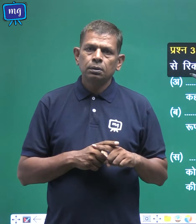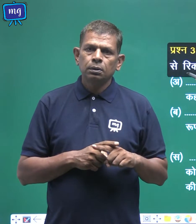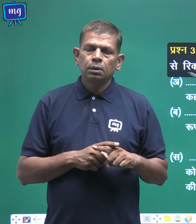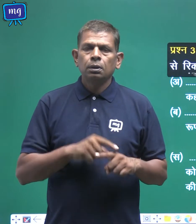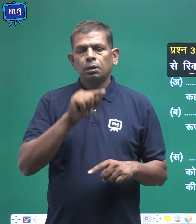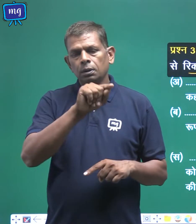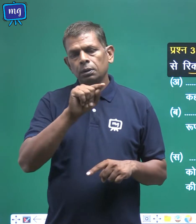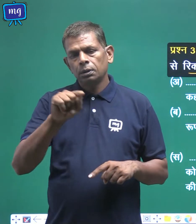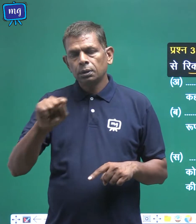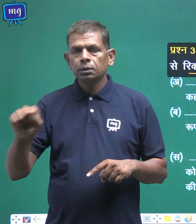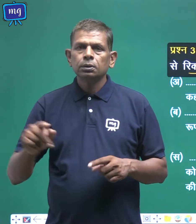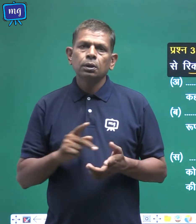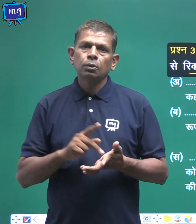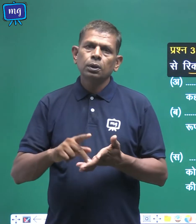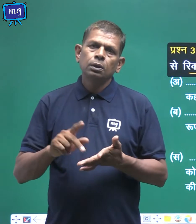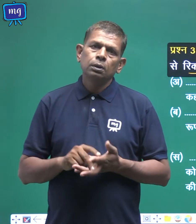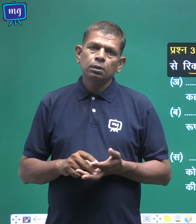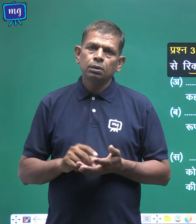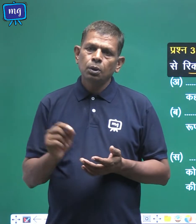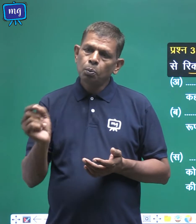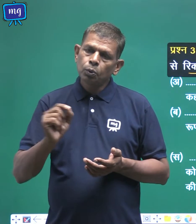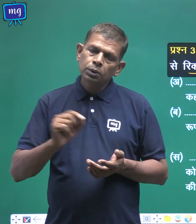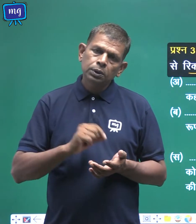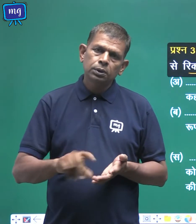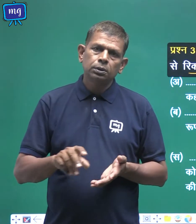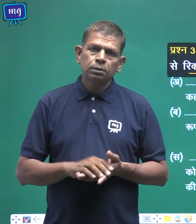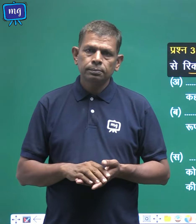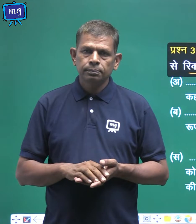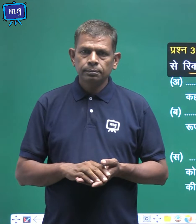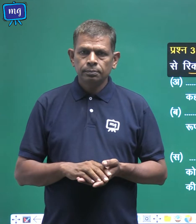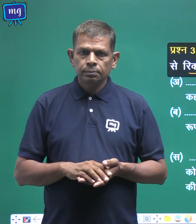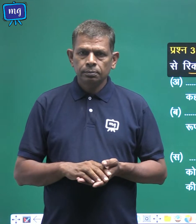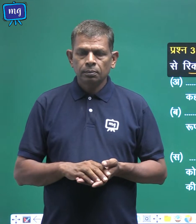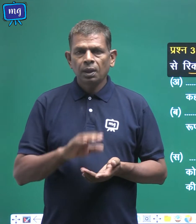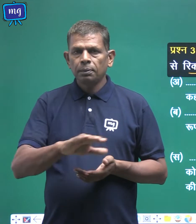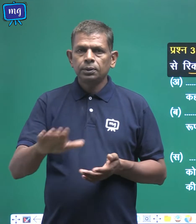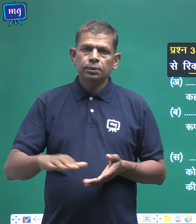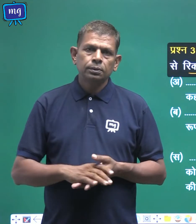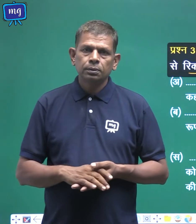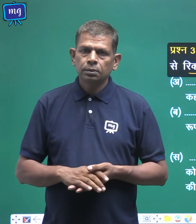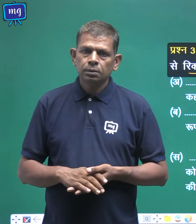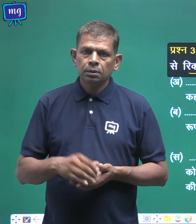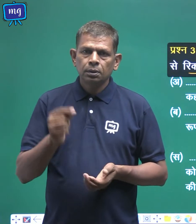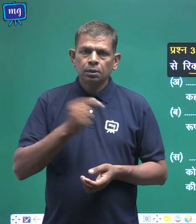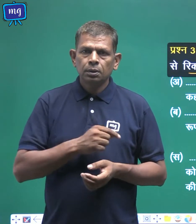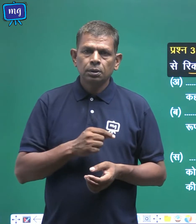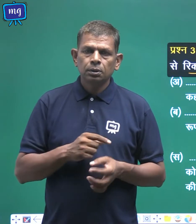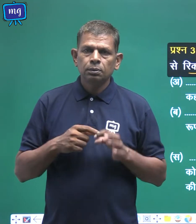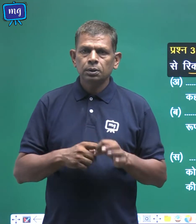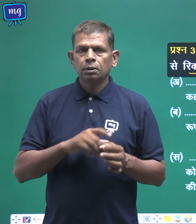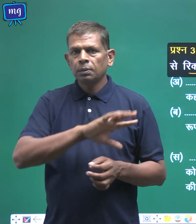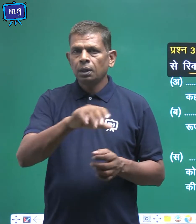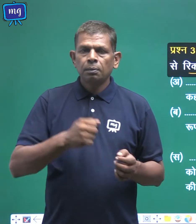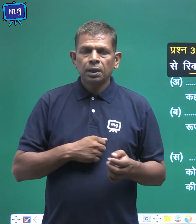रिक्त स्थानों की पूर्ति कीजिए। बच्चों, इस प्रश्न में हमें